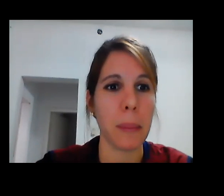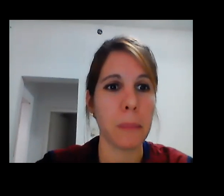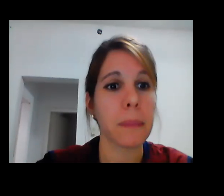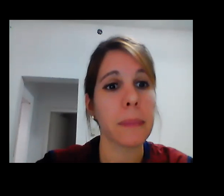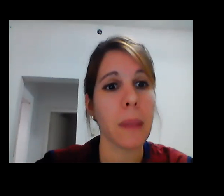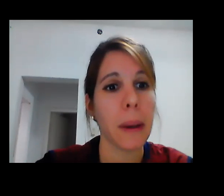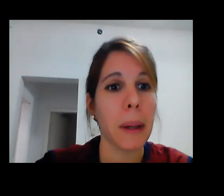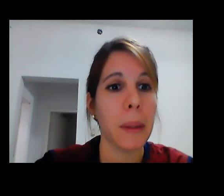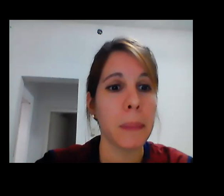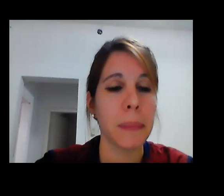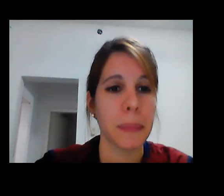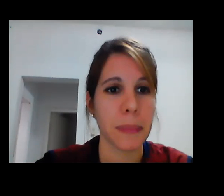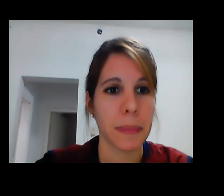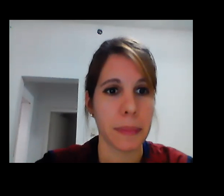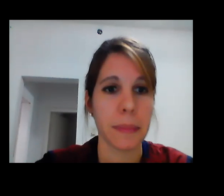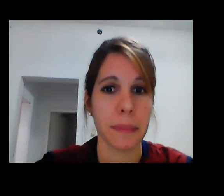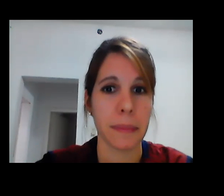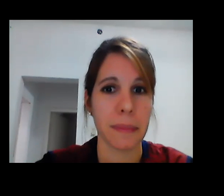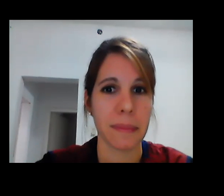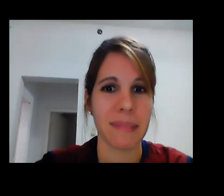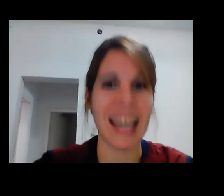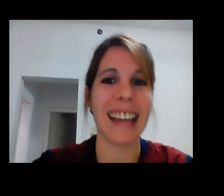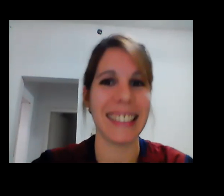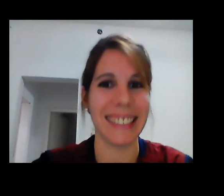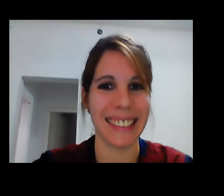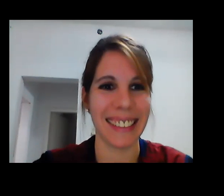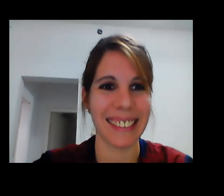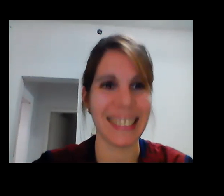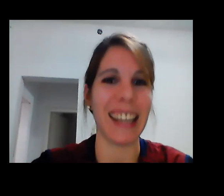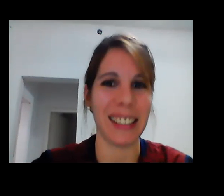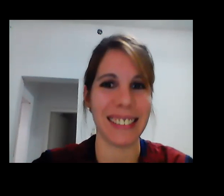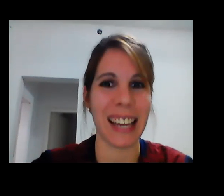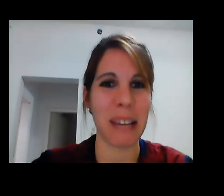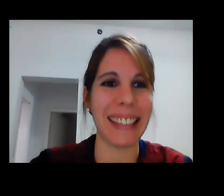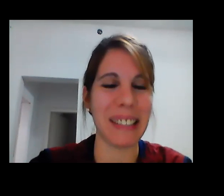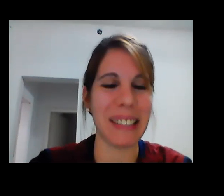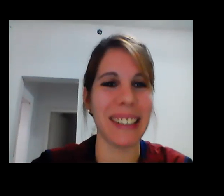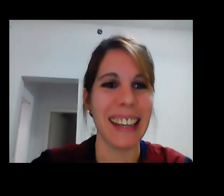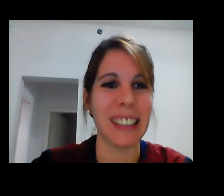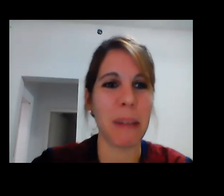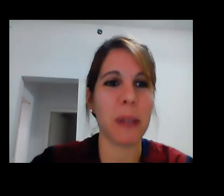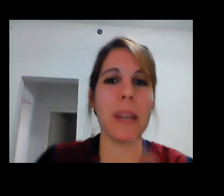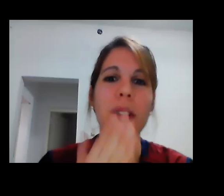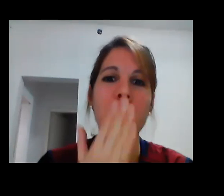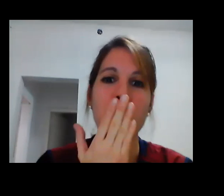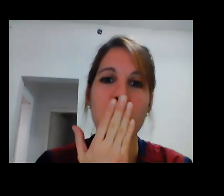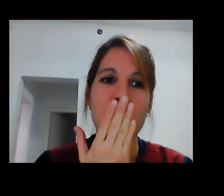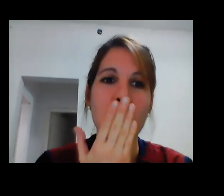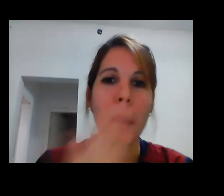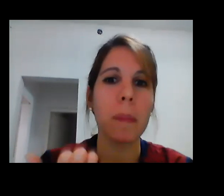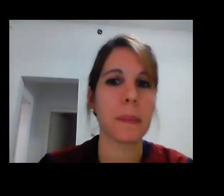bueno, Vicky, si llegás a hacer ñoquis, avísame y me mandas un platito. Dale, dale, buenísimo. Te mando un beso.